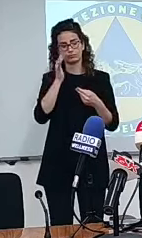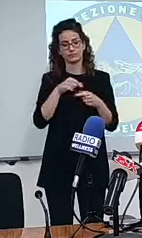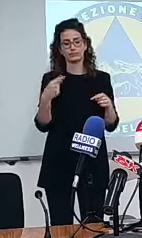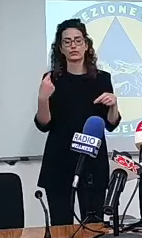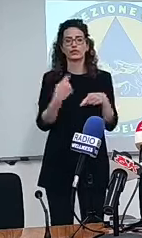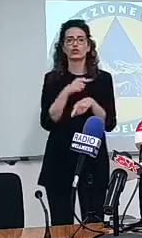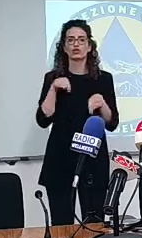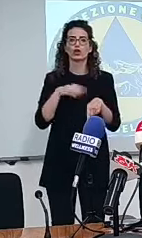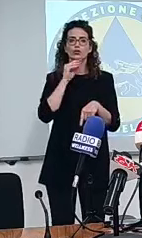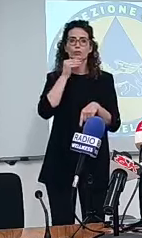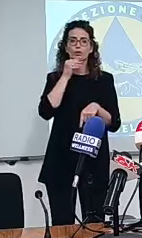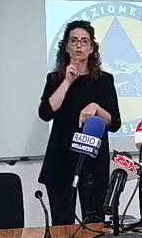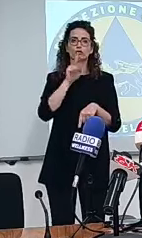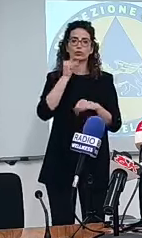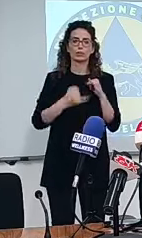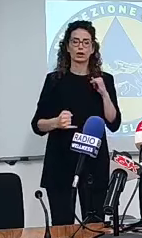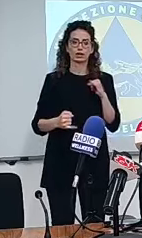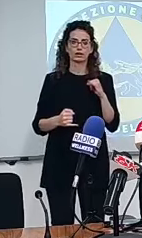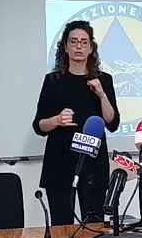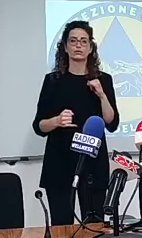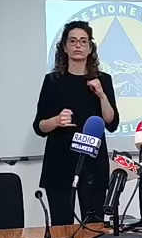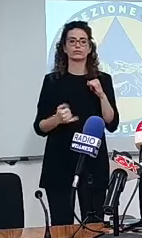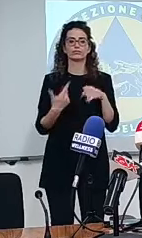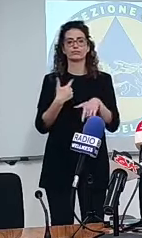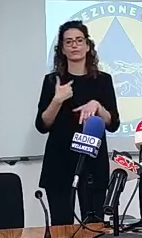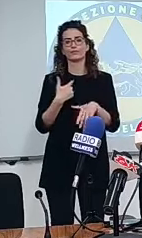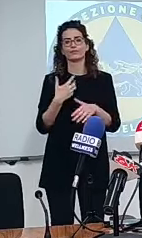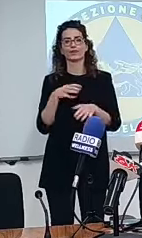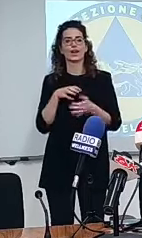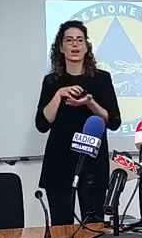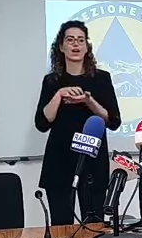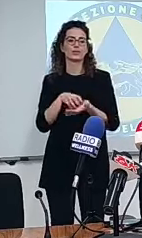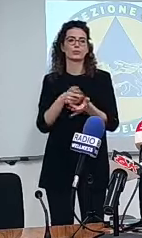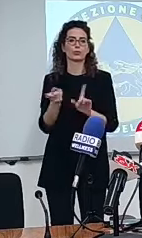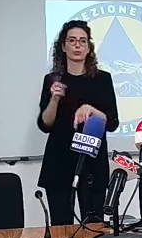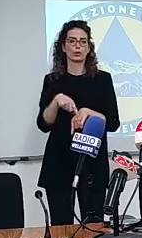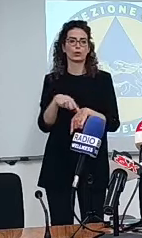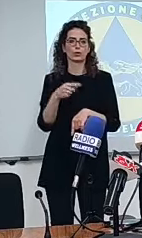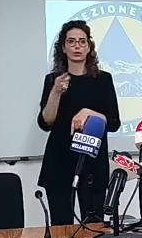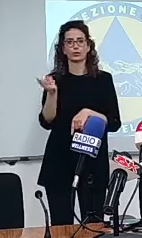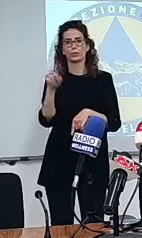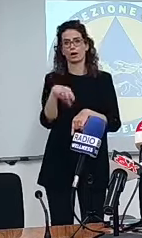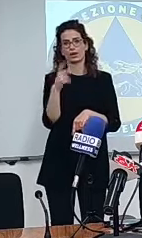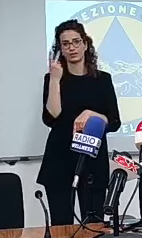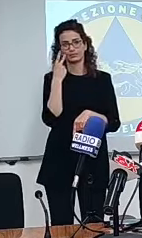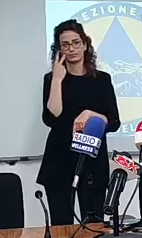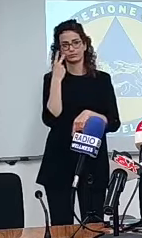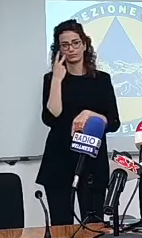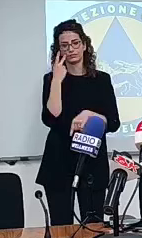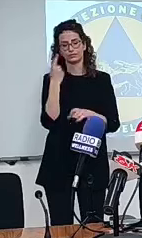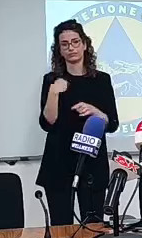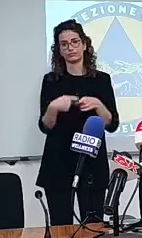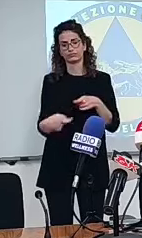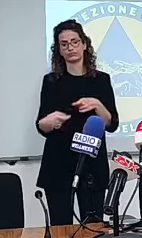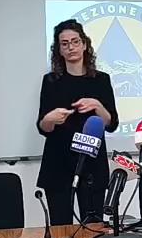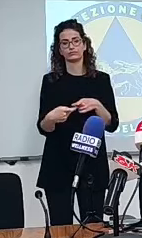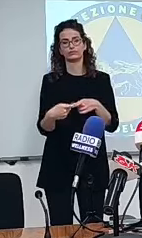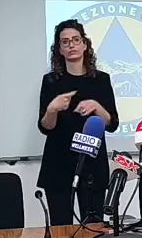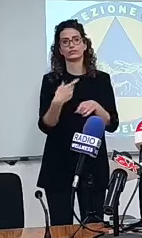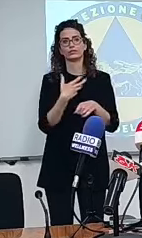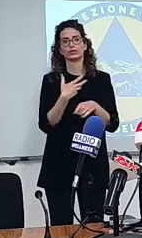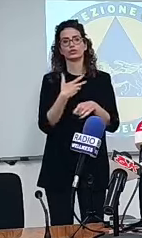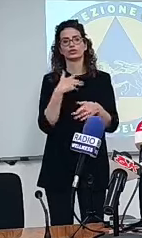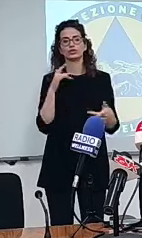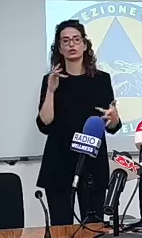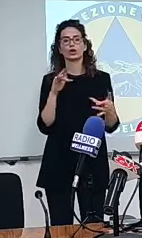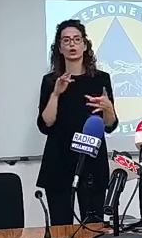pomeriggio alle 2:30 invece vi anticipo e poi vedremo insomma domani o nei giorni successivi, faccio un incontro